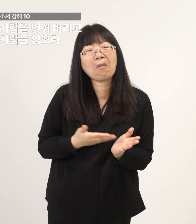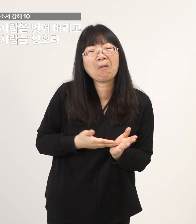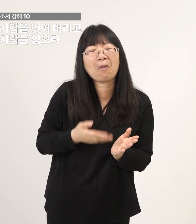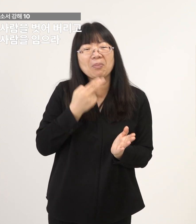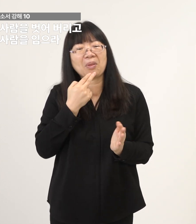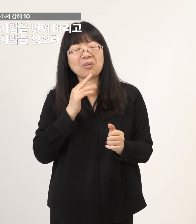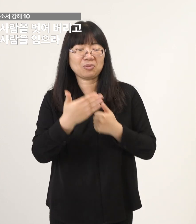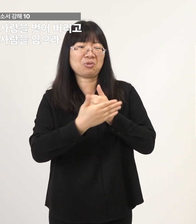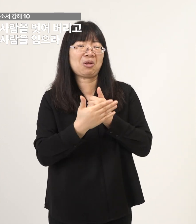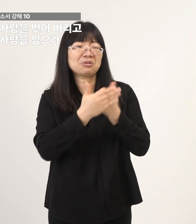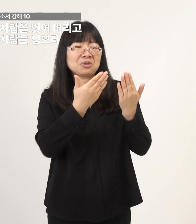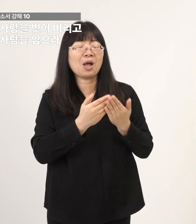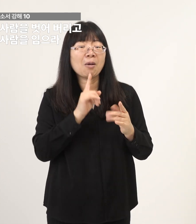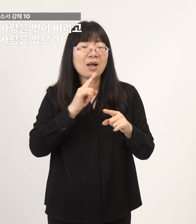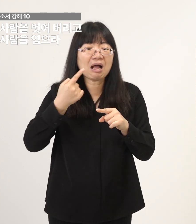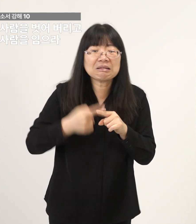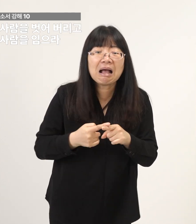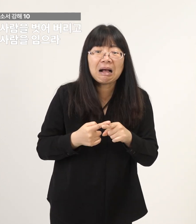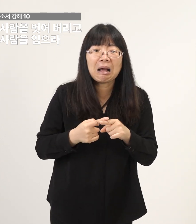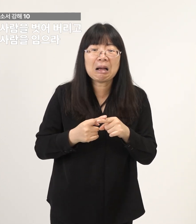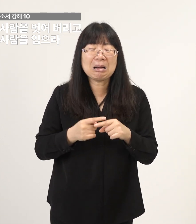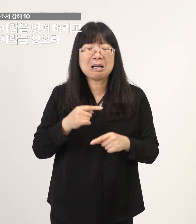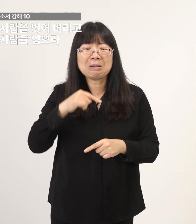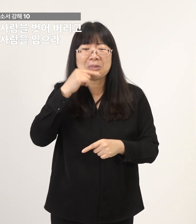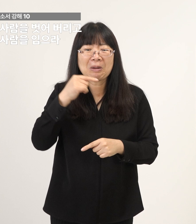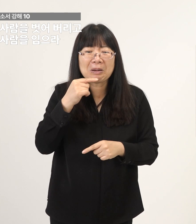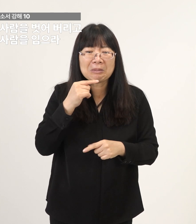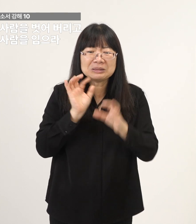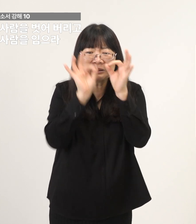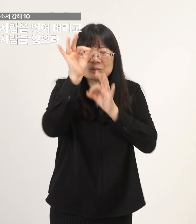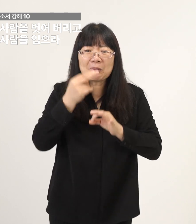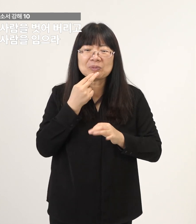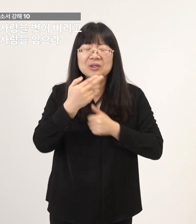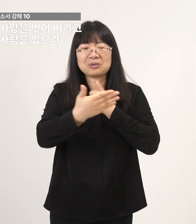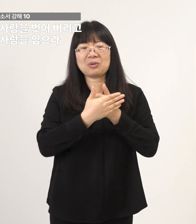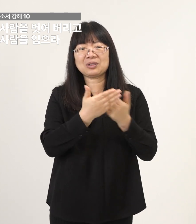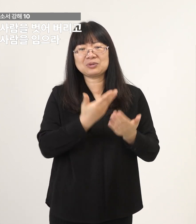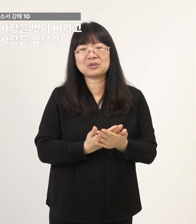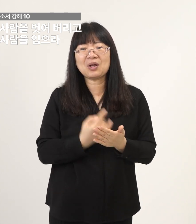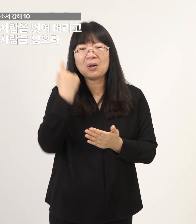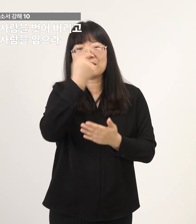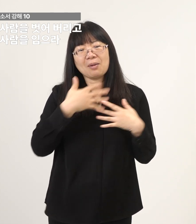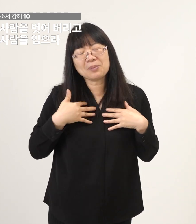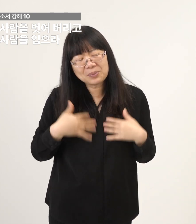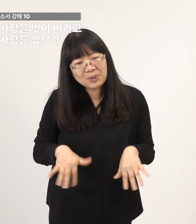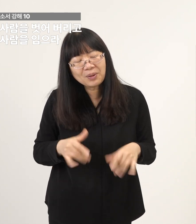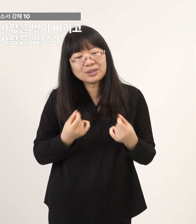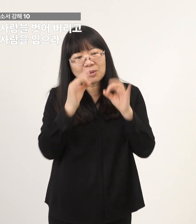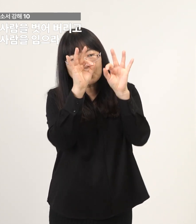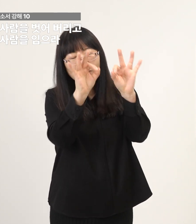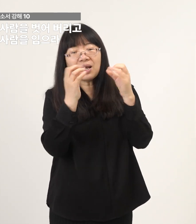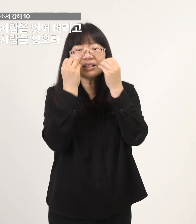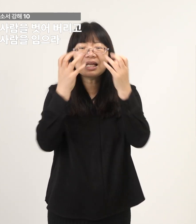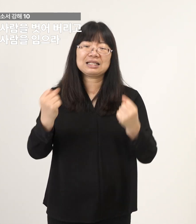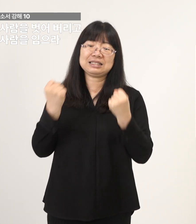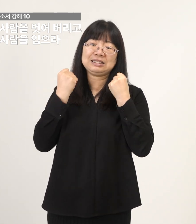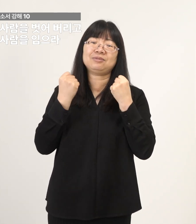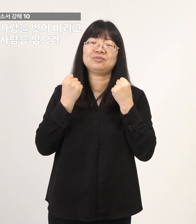도와주시고, 말하다가 발음 세지 않도록 도와주시고, 얼굴이 피곤한 것 같은데 새 힘을